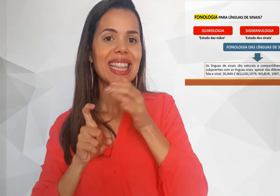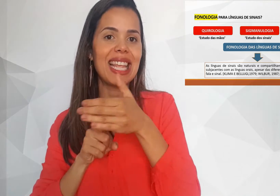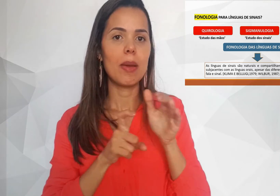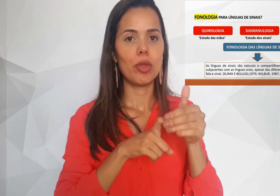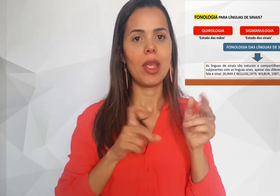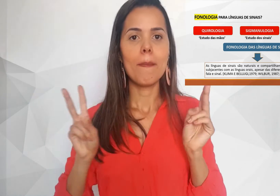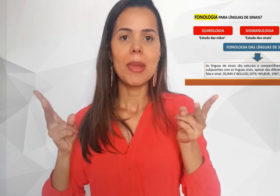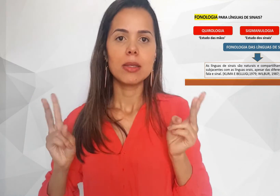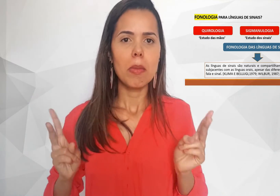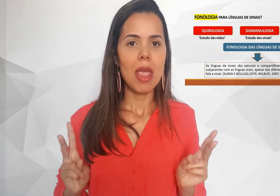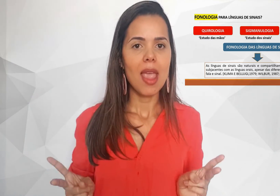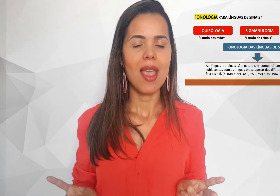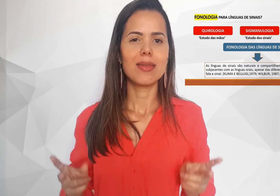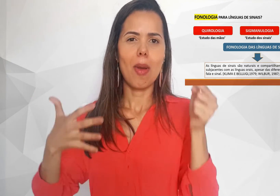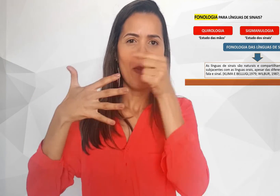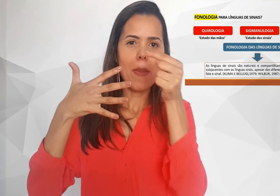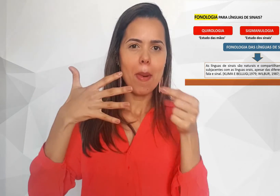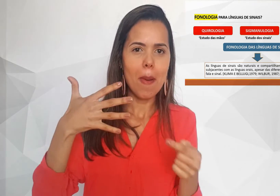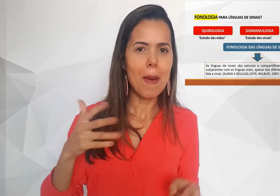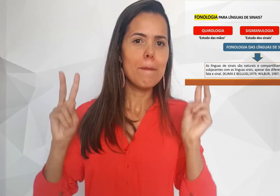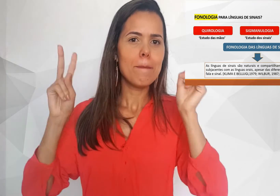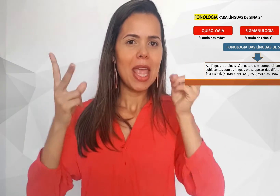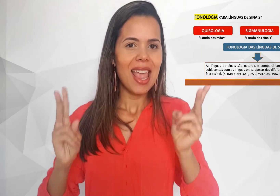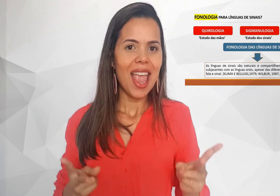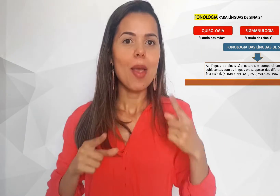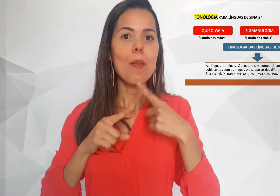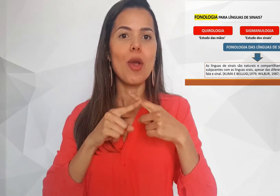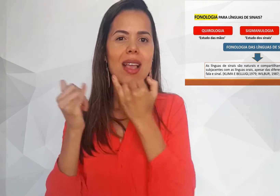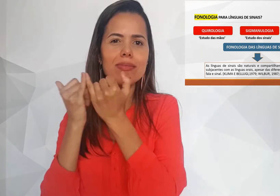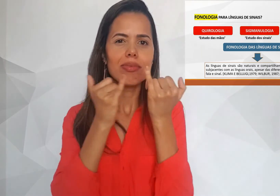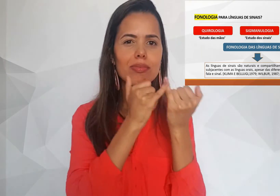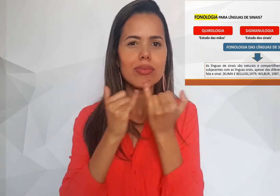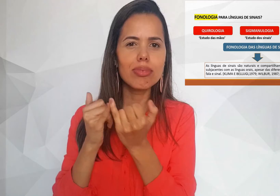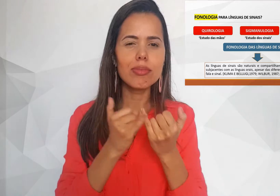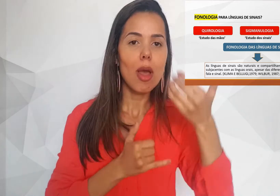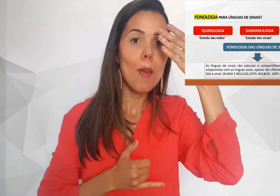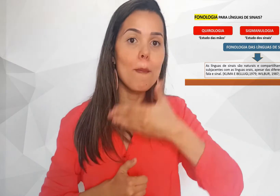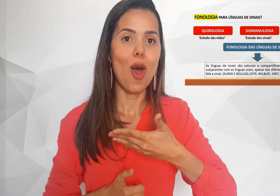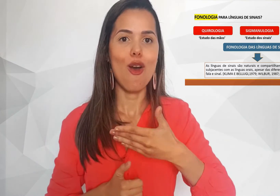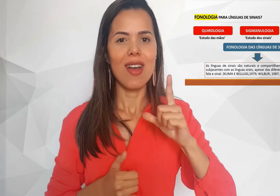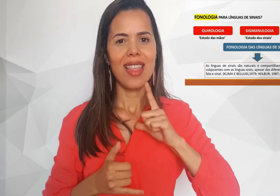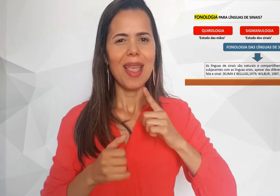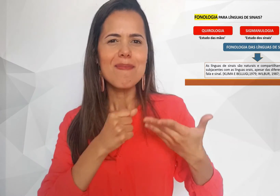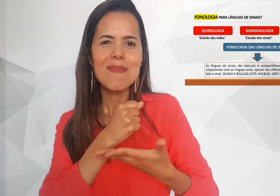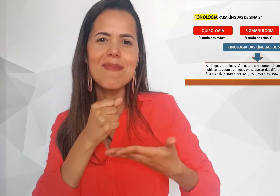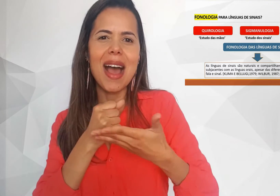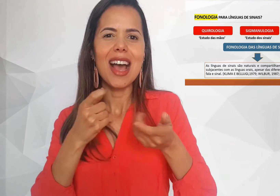prestígio, optou-se sempre por utilizar os mesmos termos, para que pudesse sempre aferir as similaridades e provar com